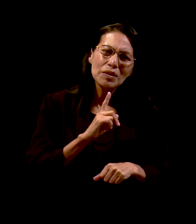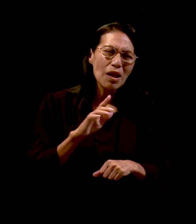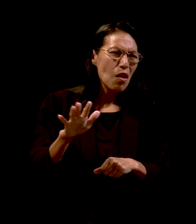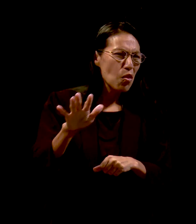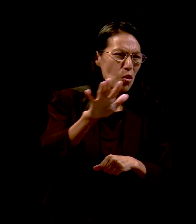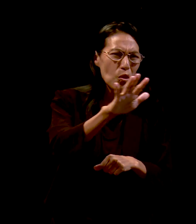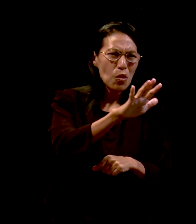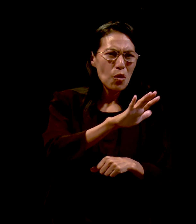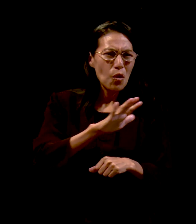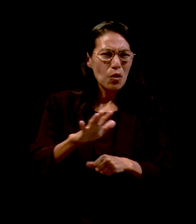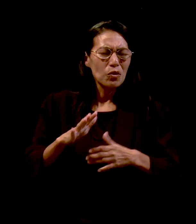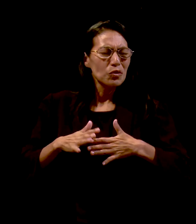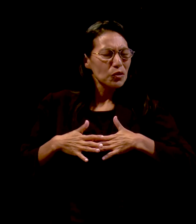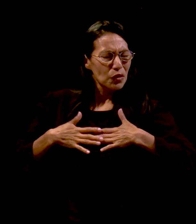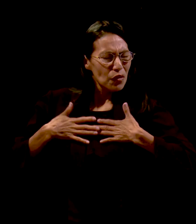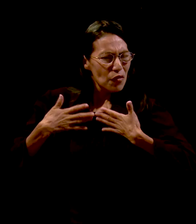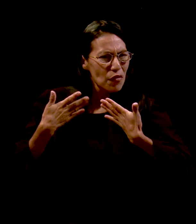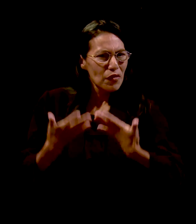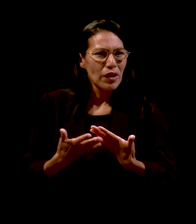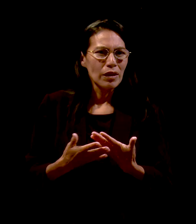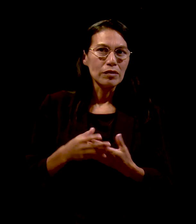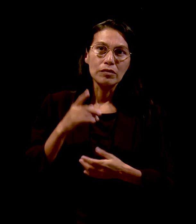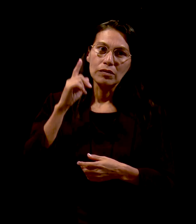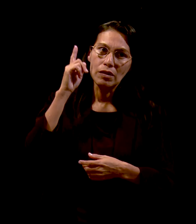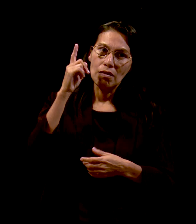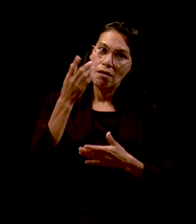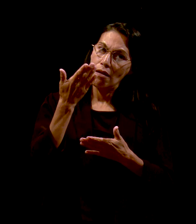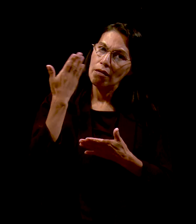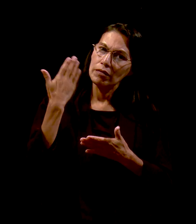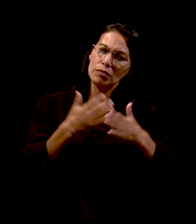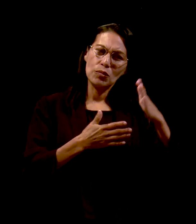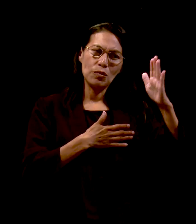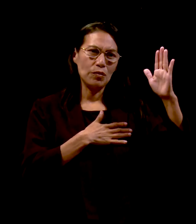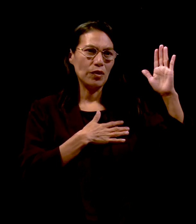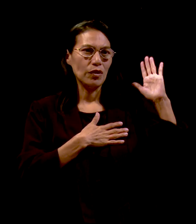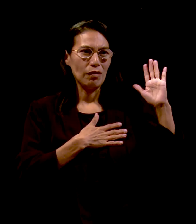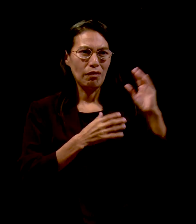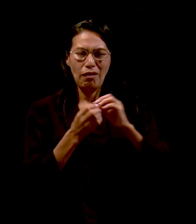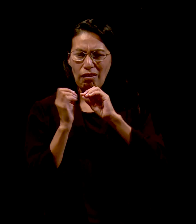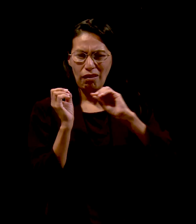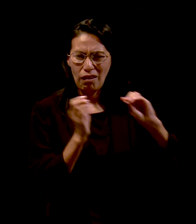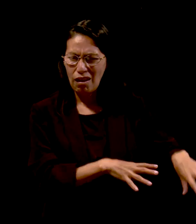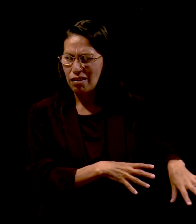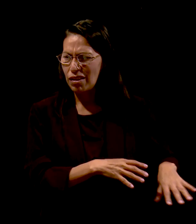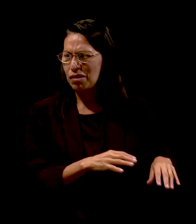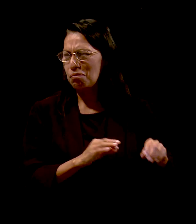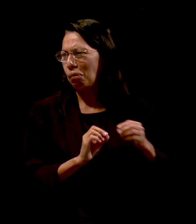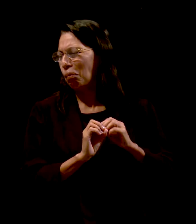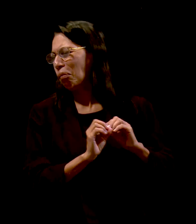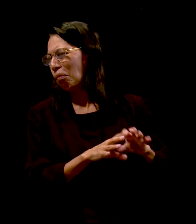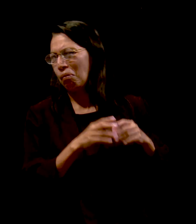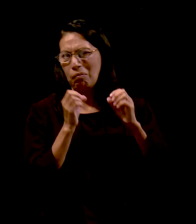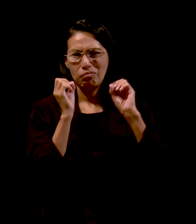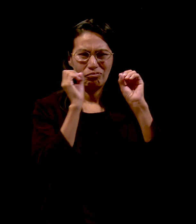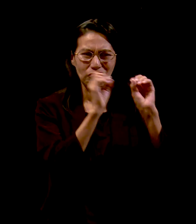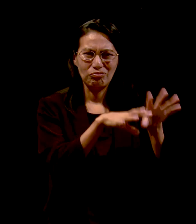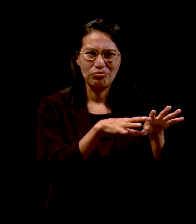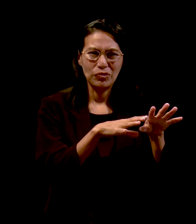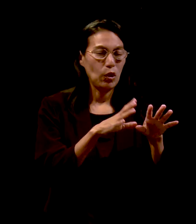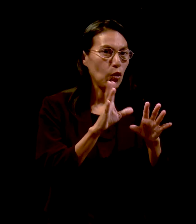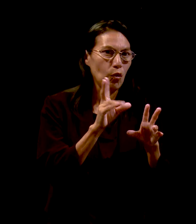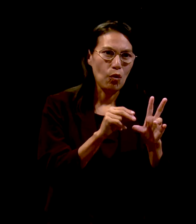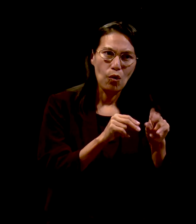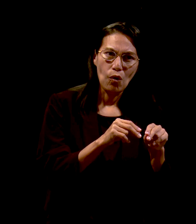confiar él ha dicho no te dejaré ni te desamparar contigo estaré en la angustia